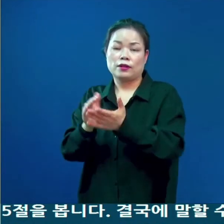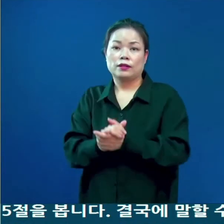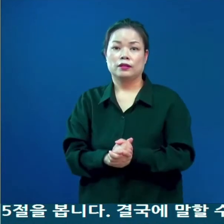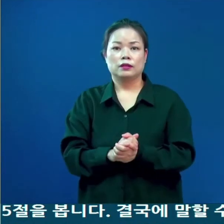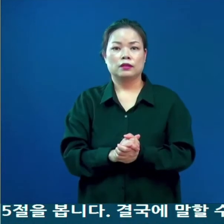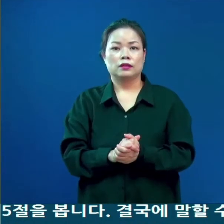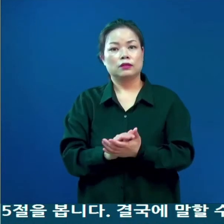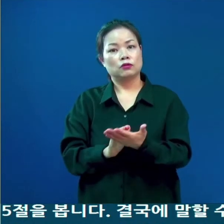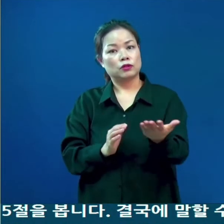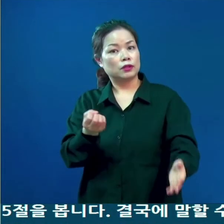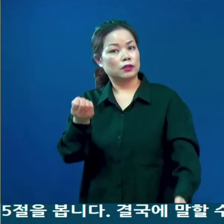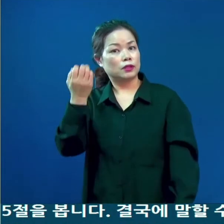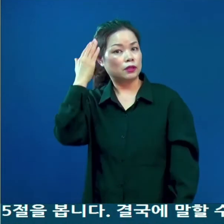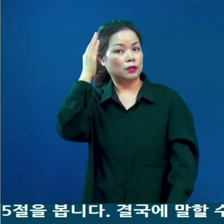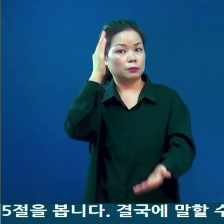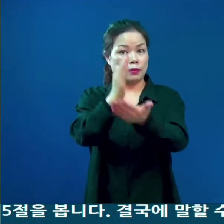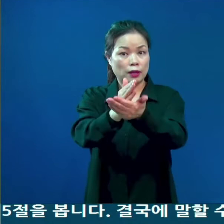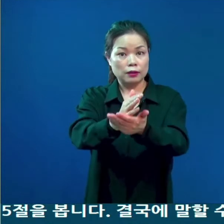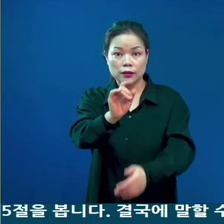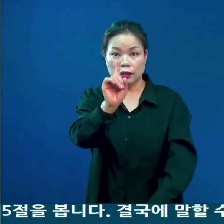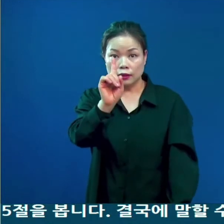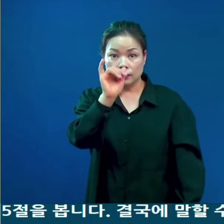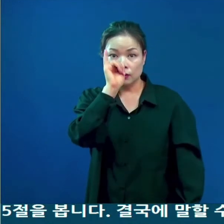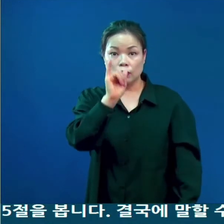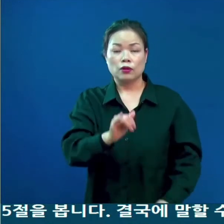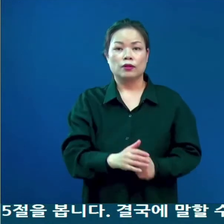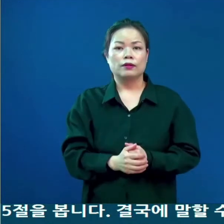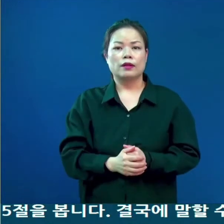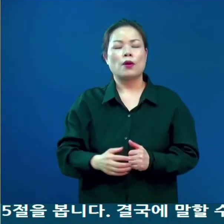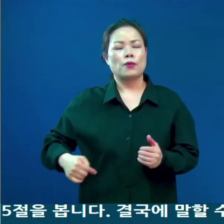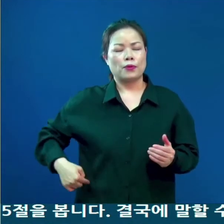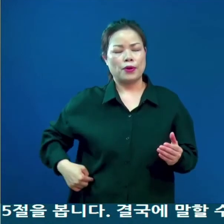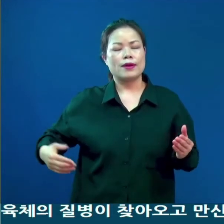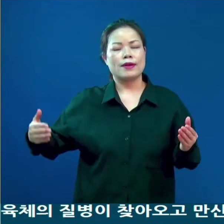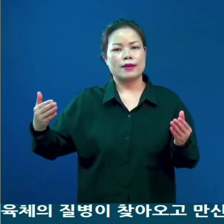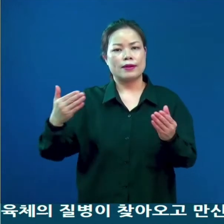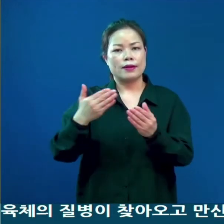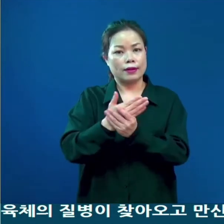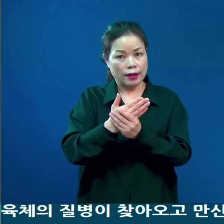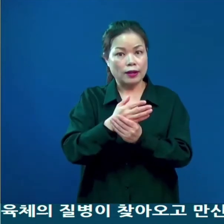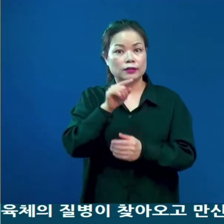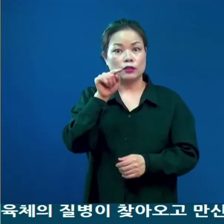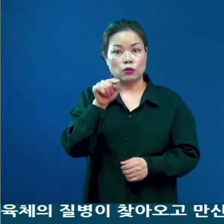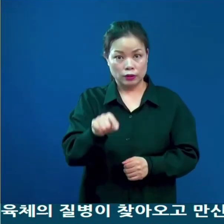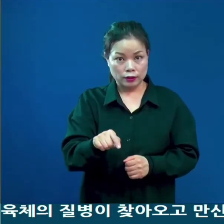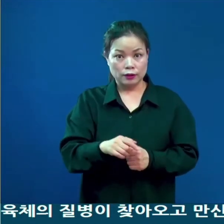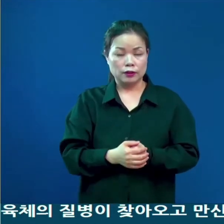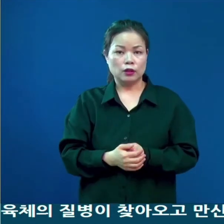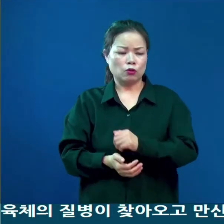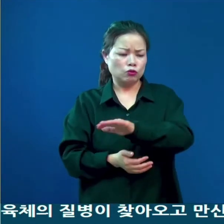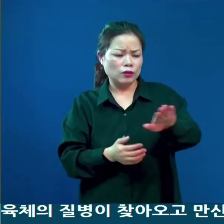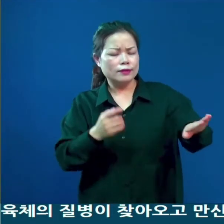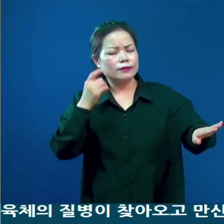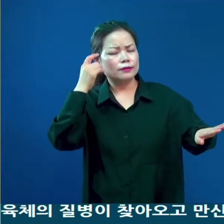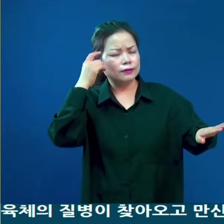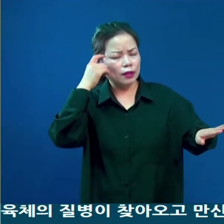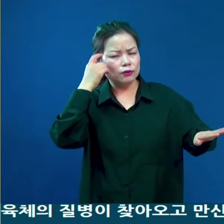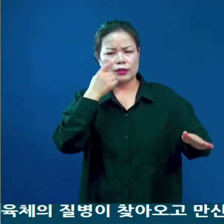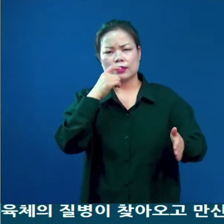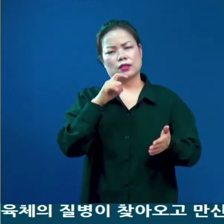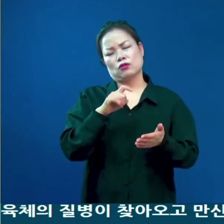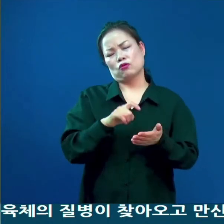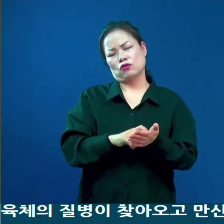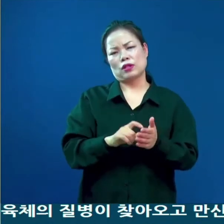여기서 우리가 잊지 말아야 할 것이 하나 있습니다. 여러분, 회개라는 것은요, 우리가 생각하는 것보다 그렇게 쉬운